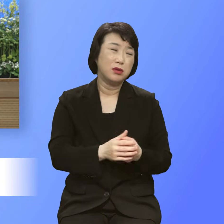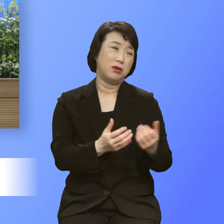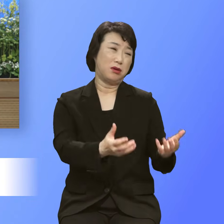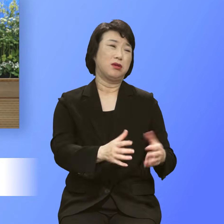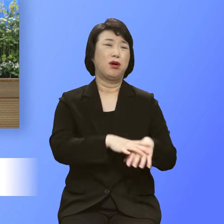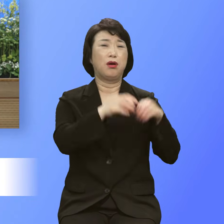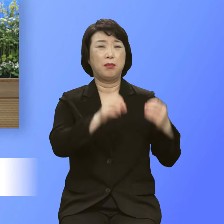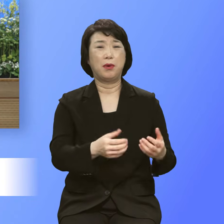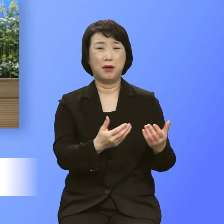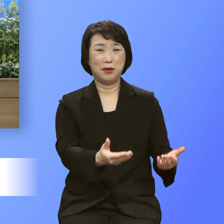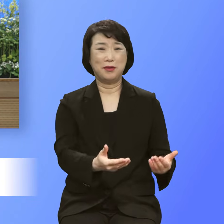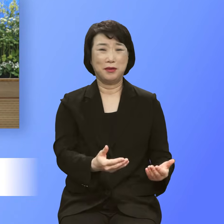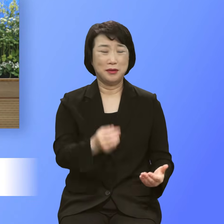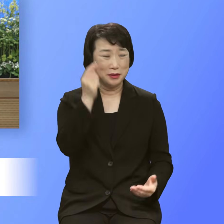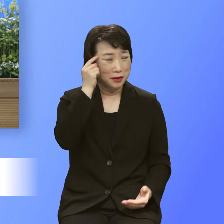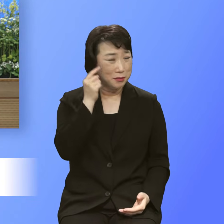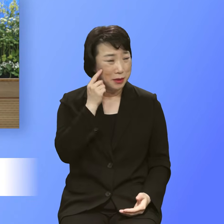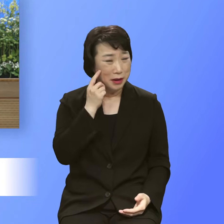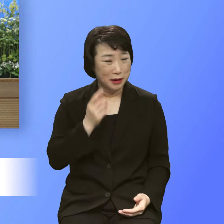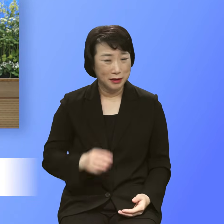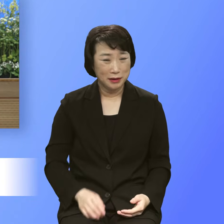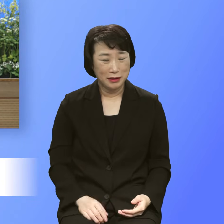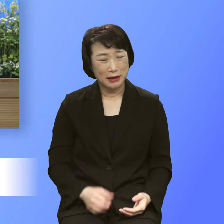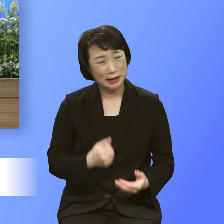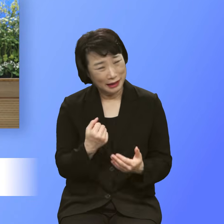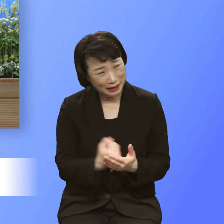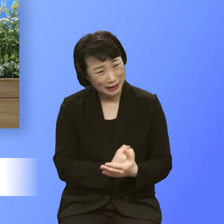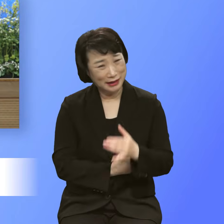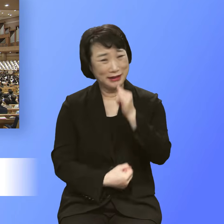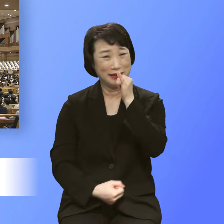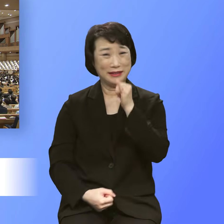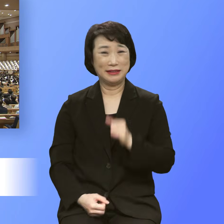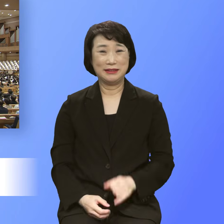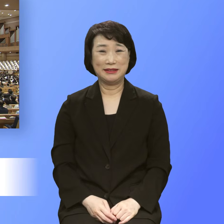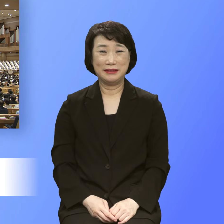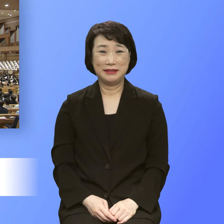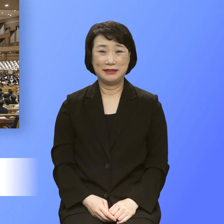사람인가를 한번 생각해 보라고 말이야. 안타깝게 그저없잖냐.